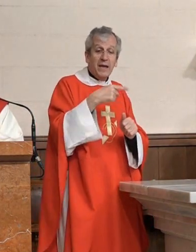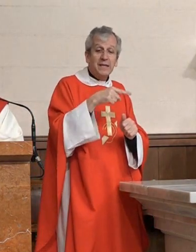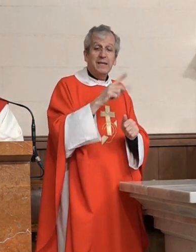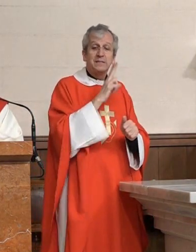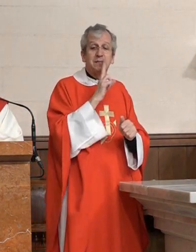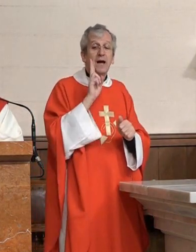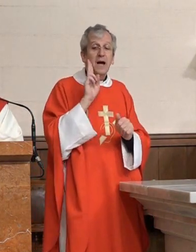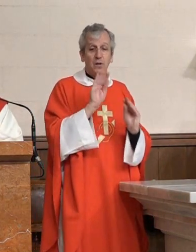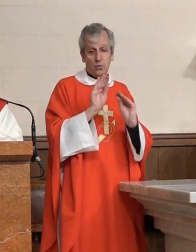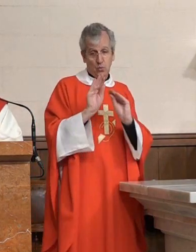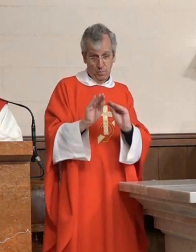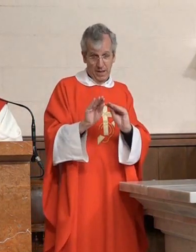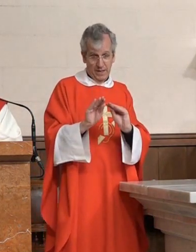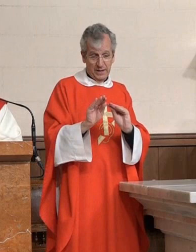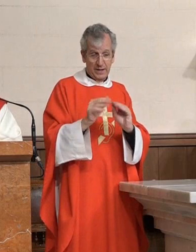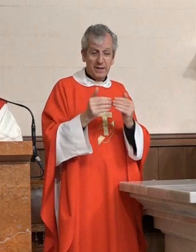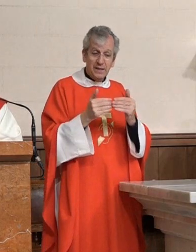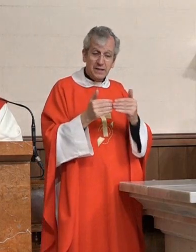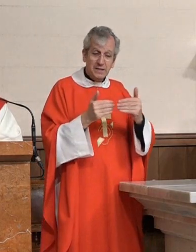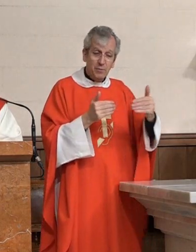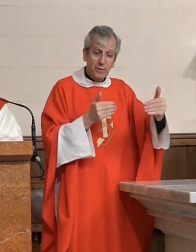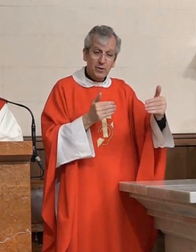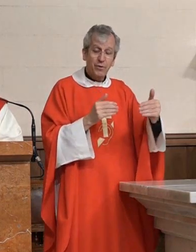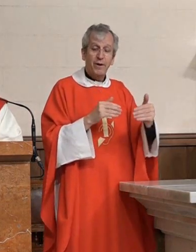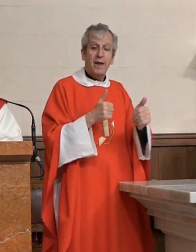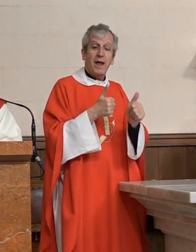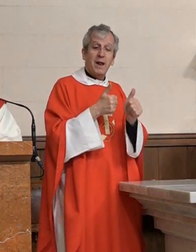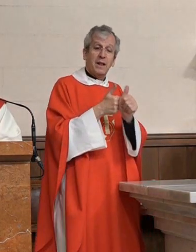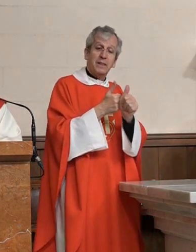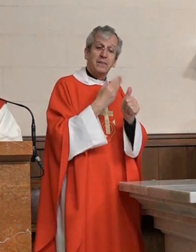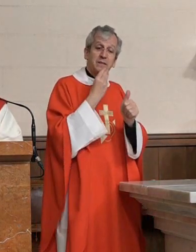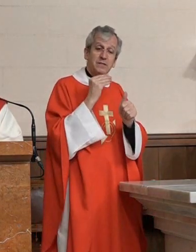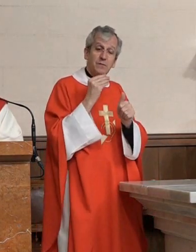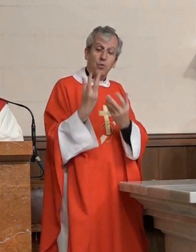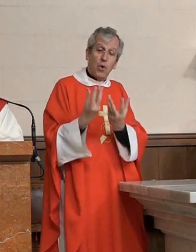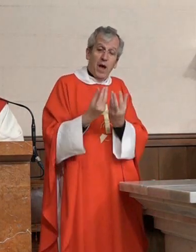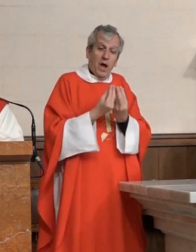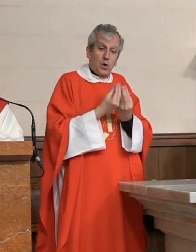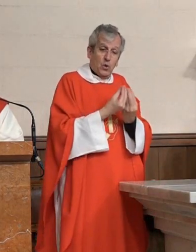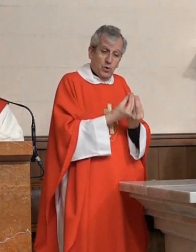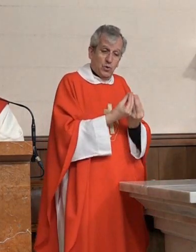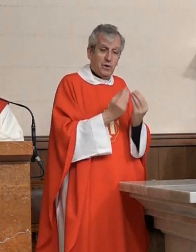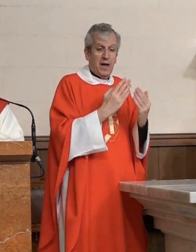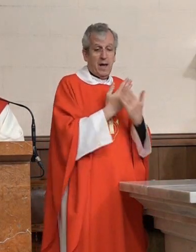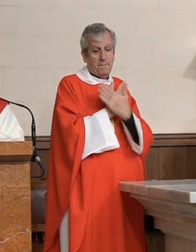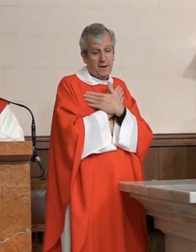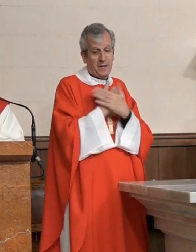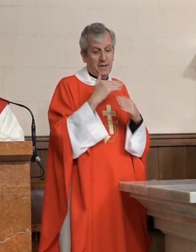madre. Y desde aquella hora, el discípulo la recibió como algo propio.